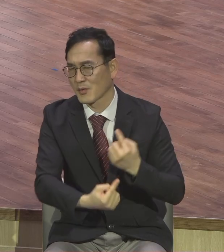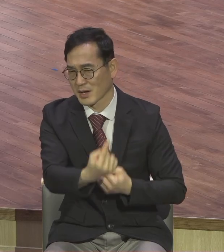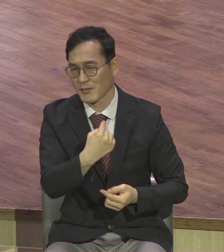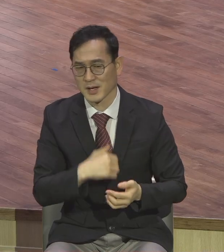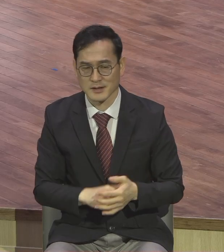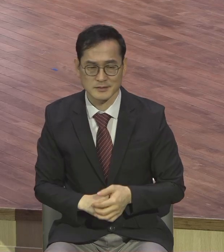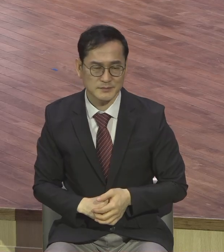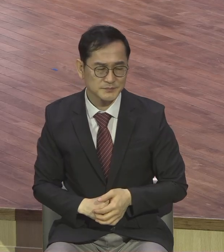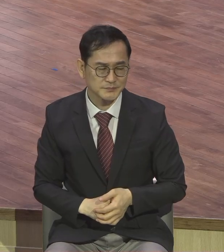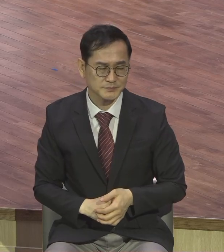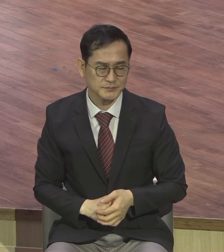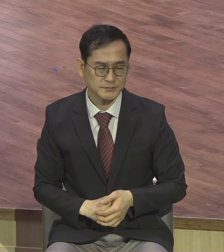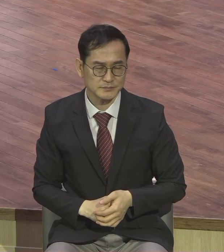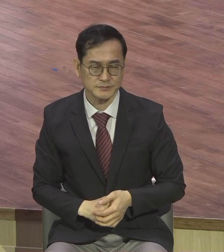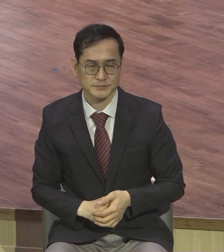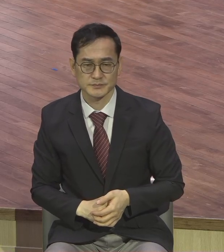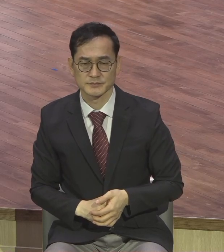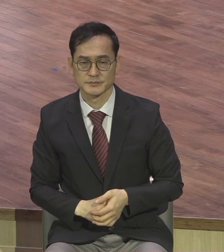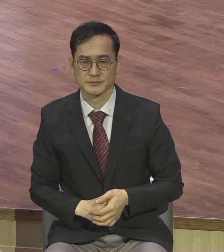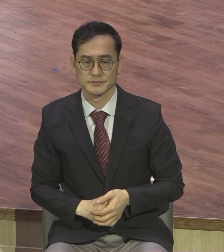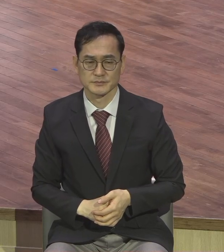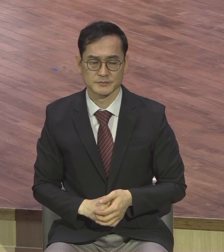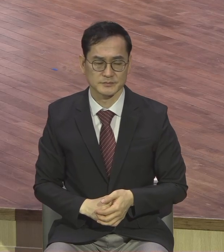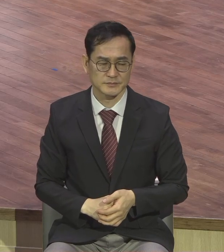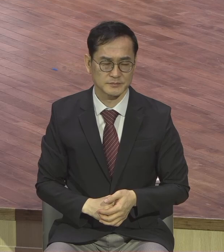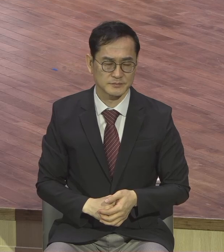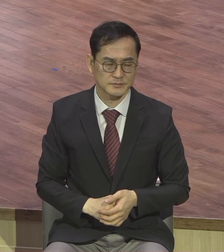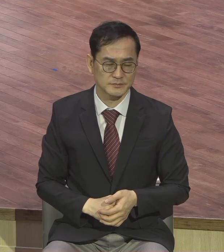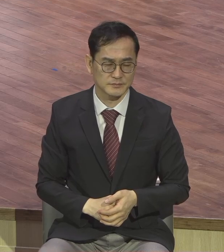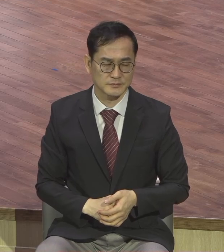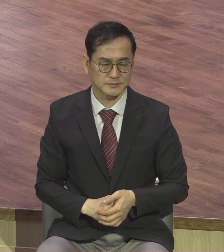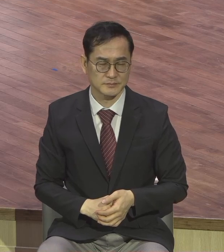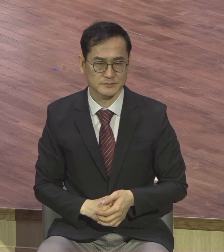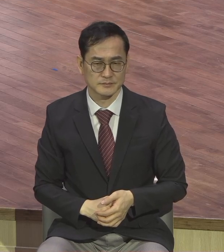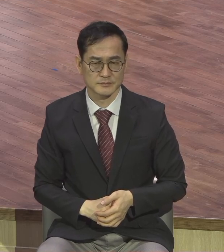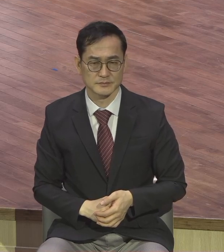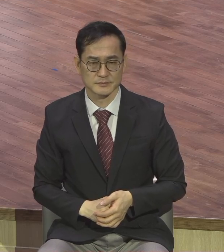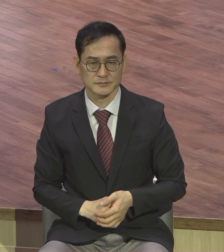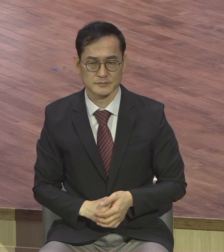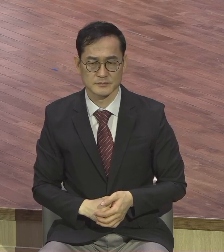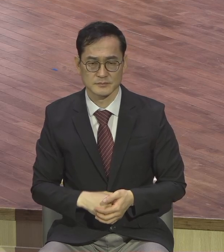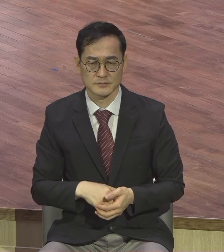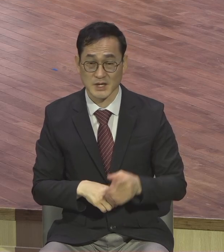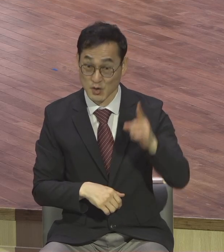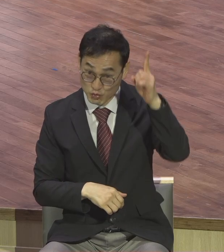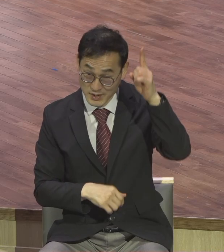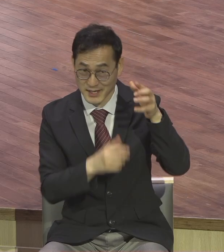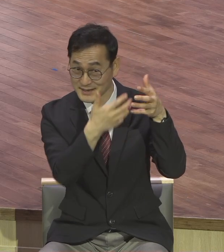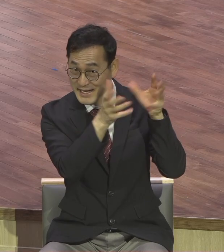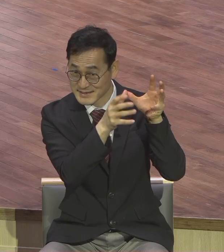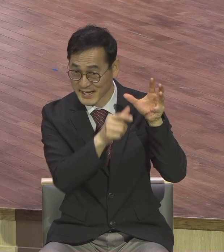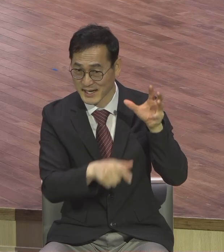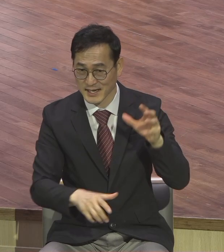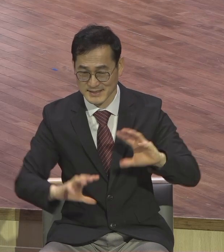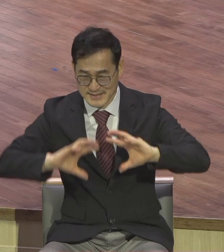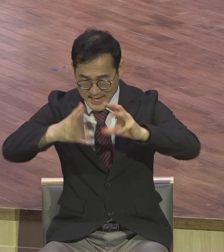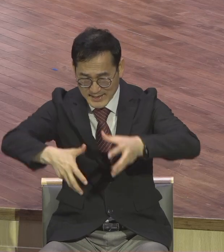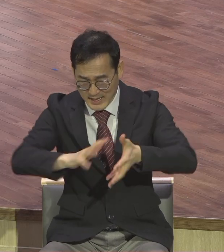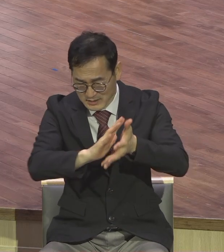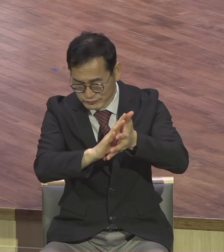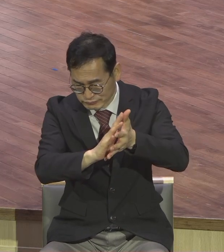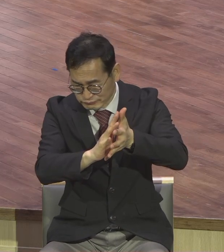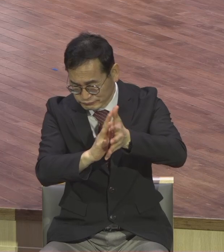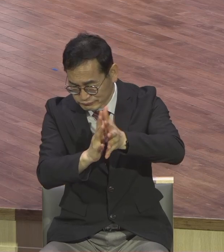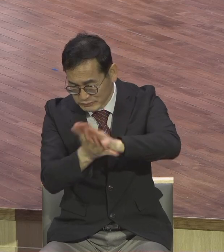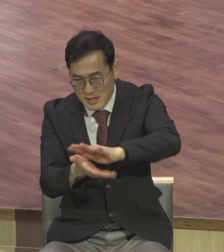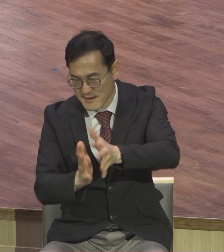3단체가 전 세계를 문화를 사로잡고 있습니다. 그렇게 묘하게 묘하게 조정을 하고